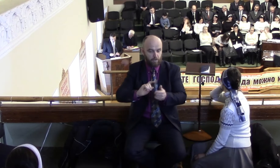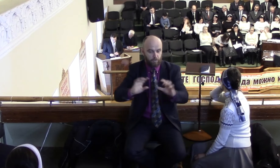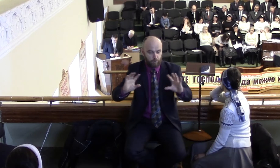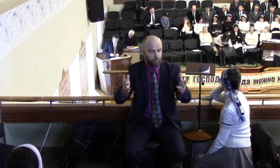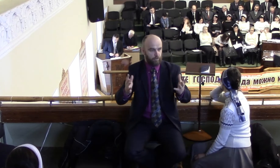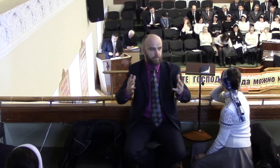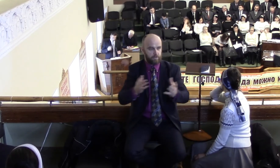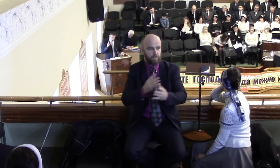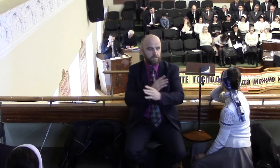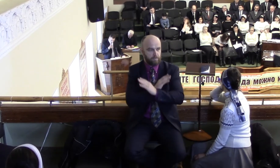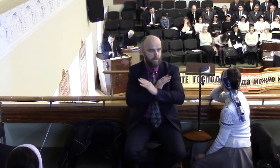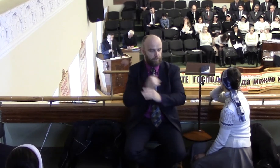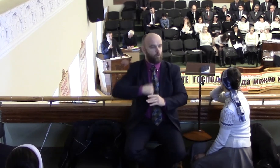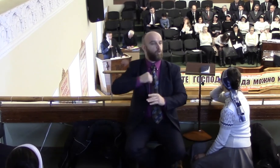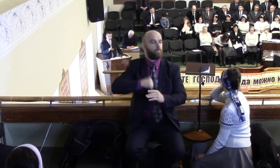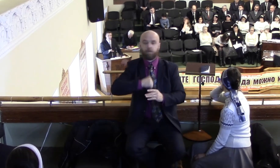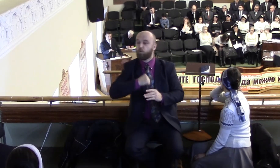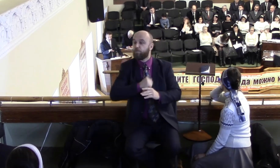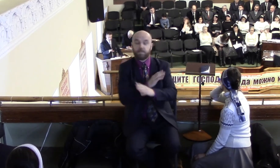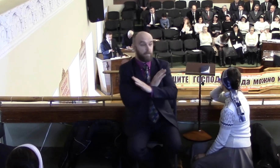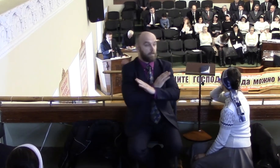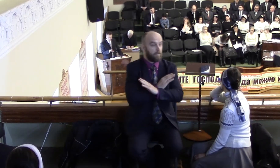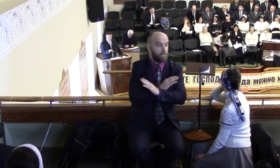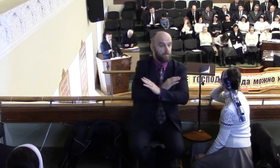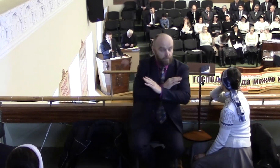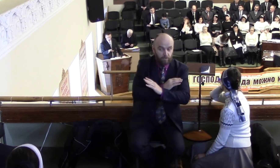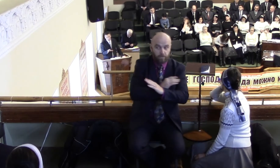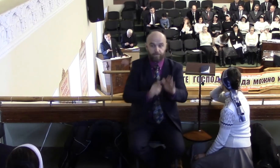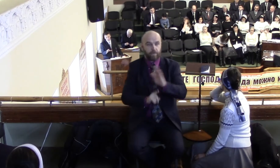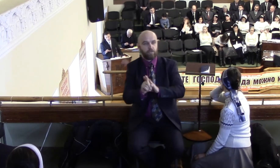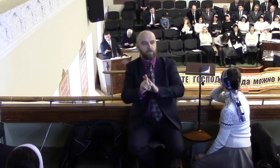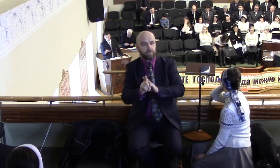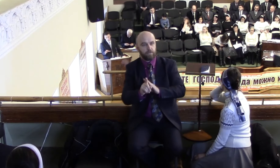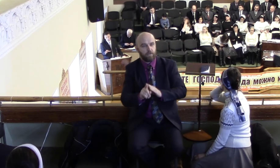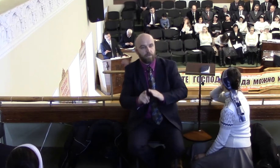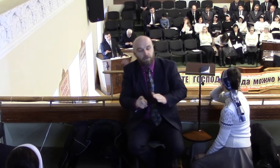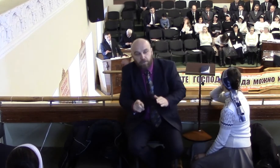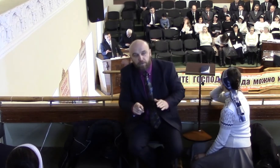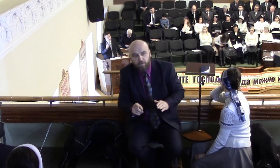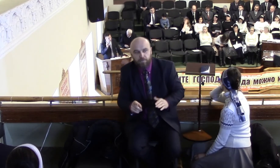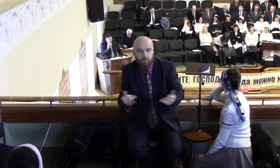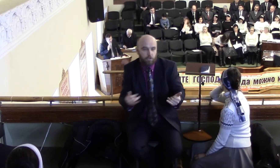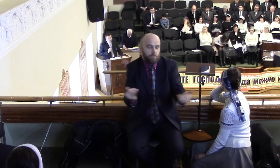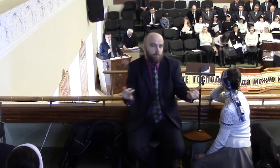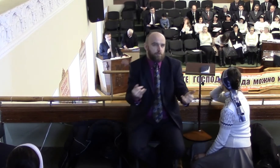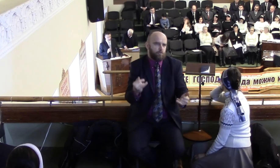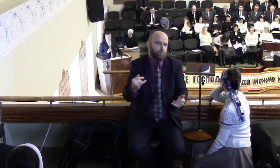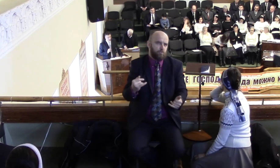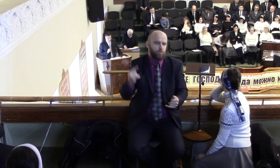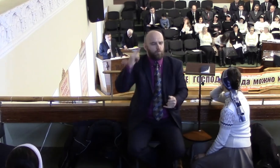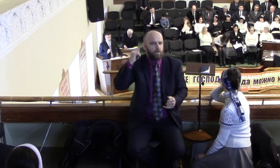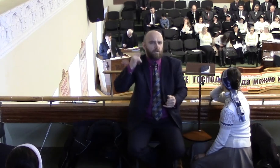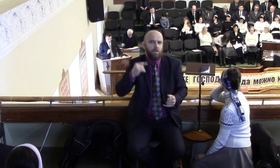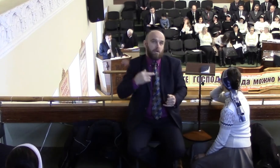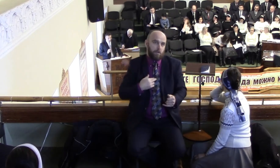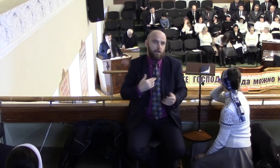этот разрыв. Да, настоящая жизнь, кто-то думает, как это я мертвый, если я жив. Но настоящая жизнь,